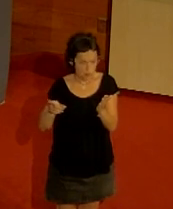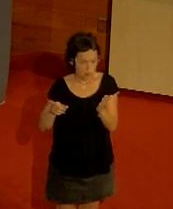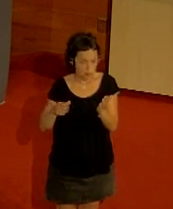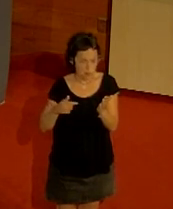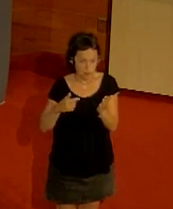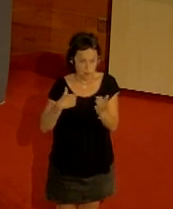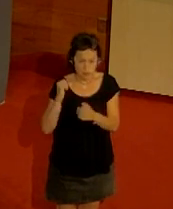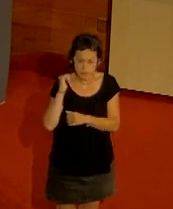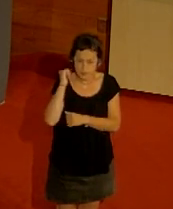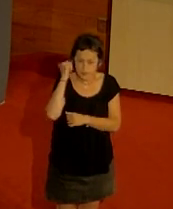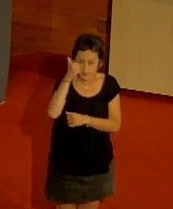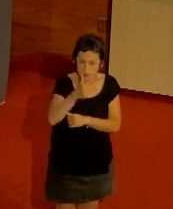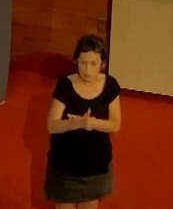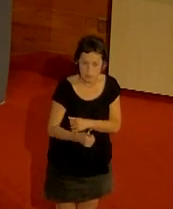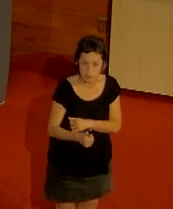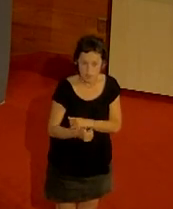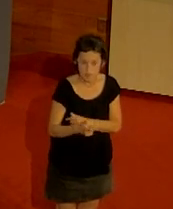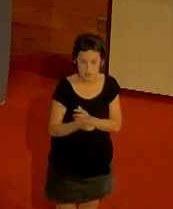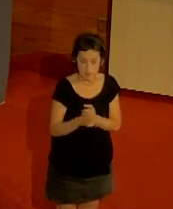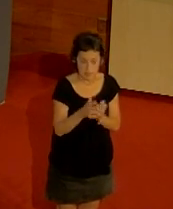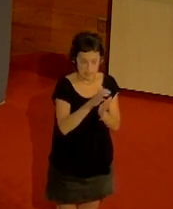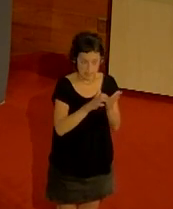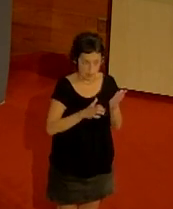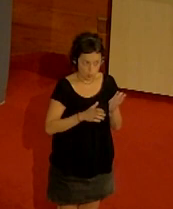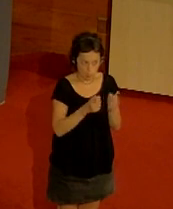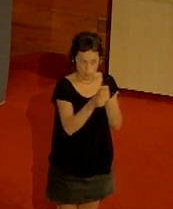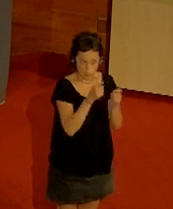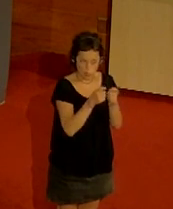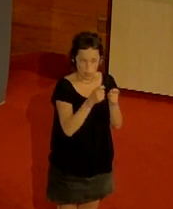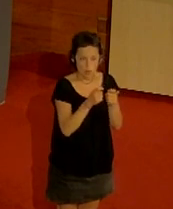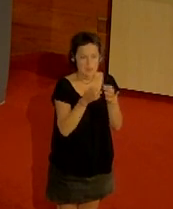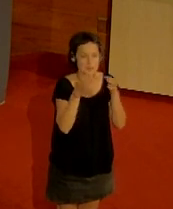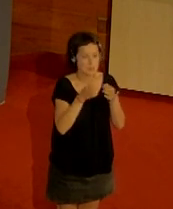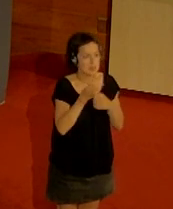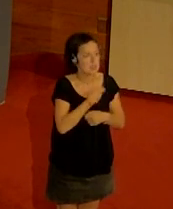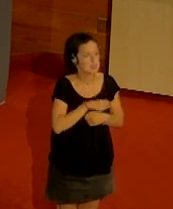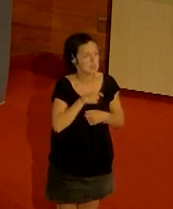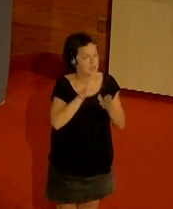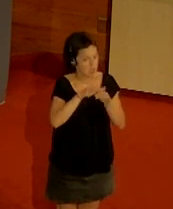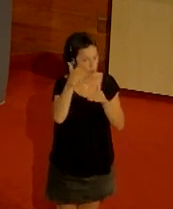a hacer reportajes sobre migraciones fuera de España, digo, no, aquí vamos a hacerlo aquí, porque...